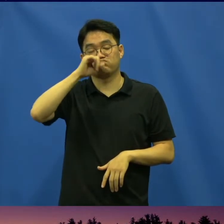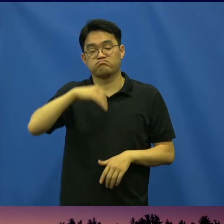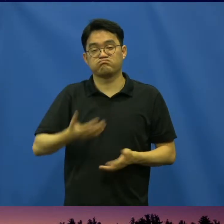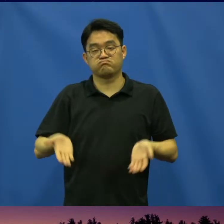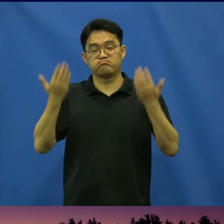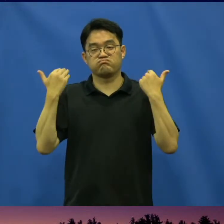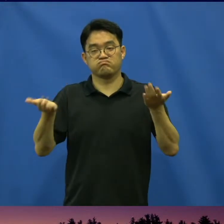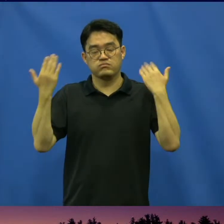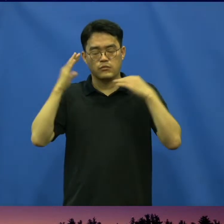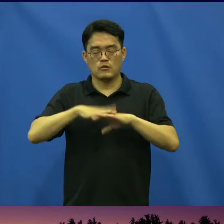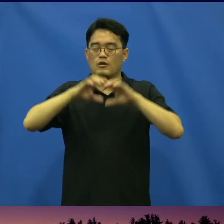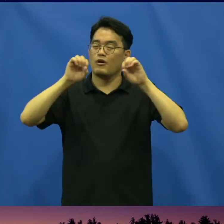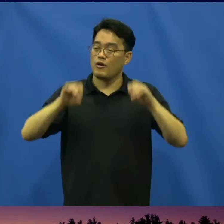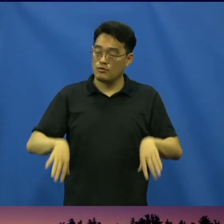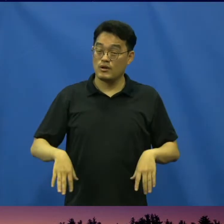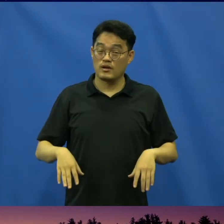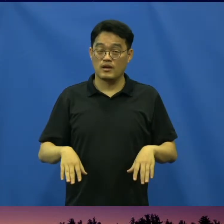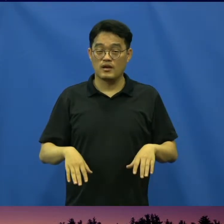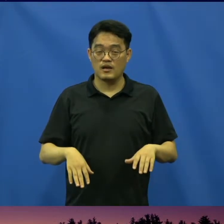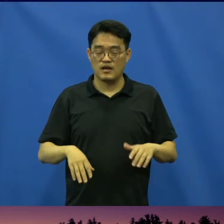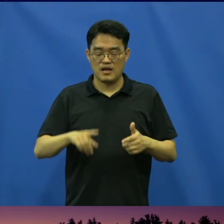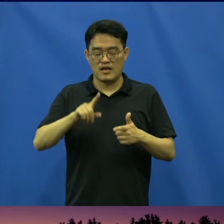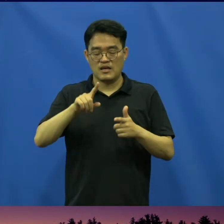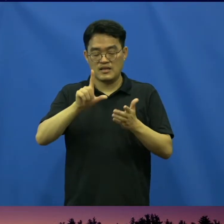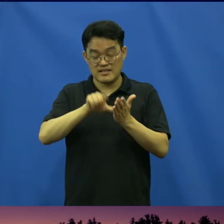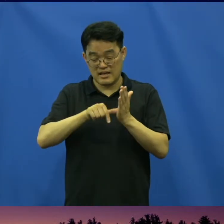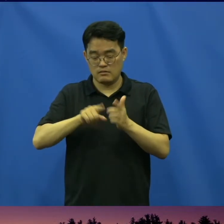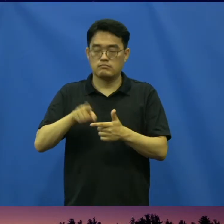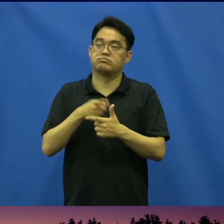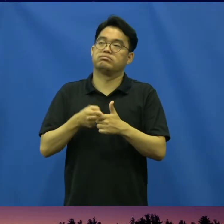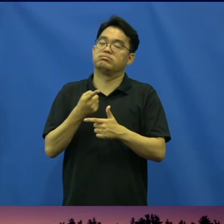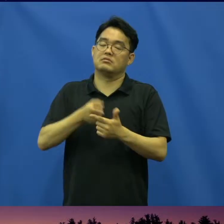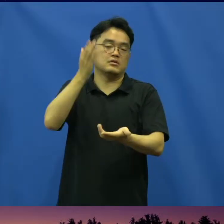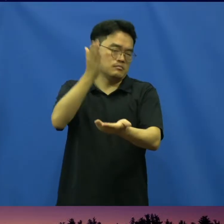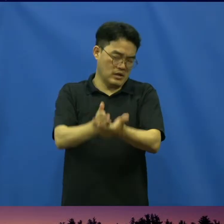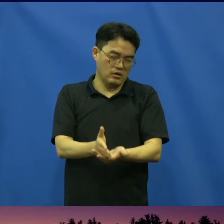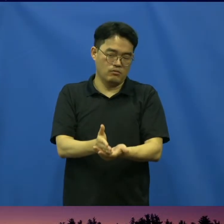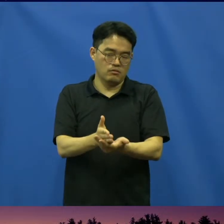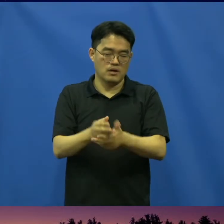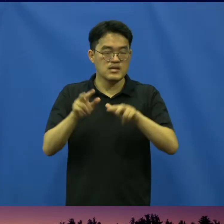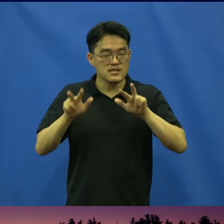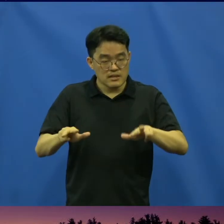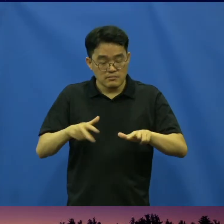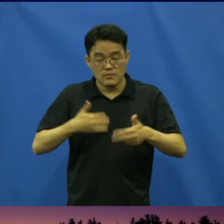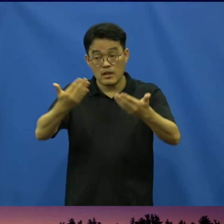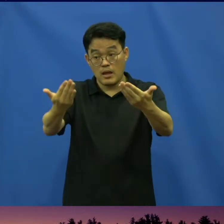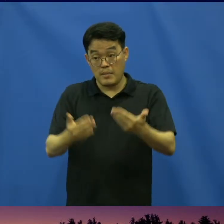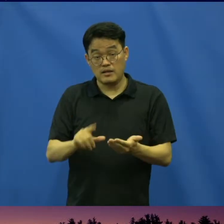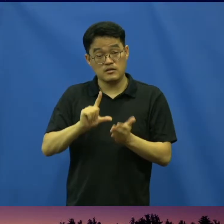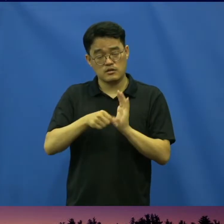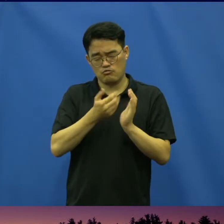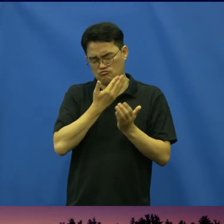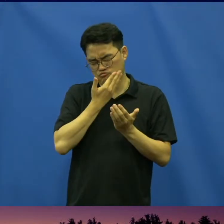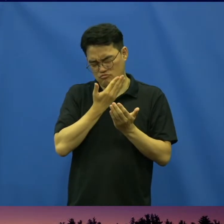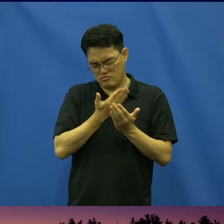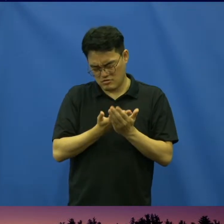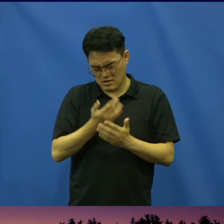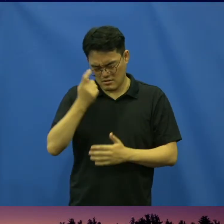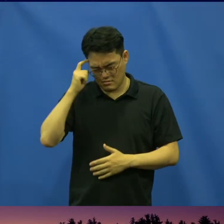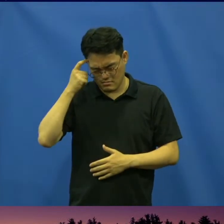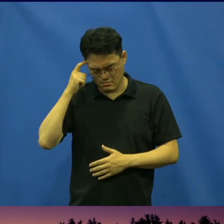지금의 시간을 너무도 하나님 앞에 감사하고 누리는 거예요. 그래서 이 더운 날 냉수 한